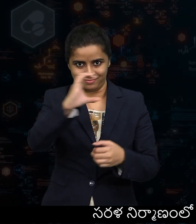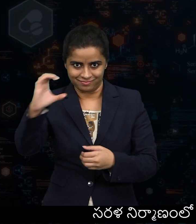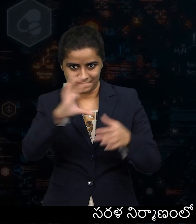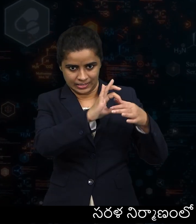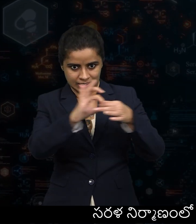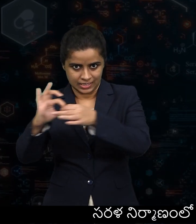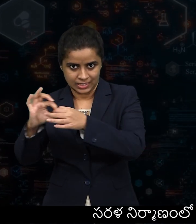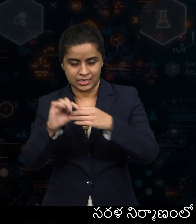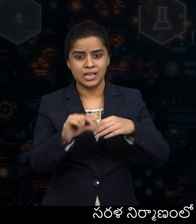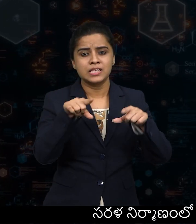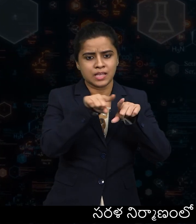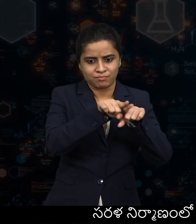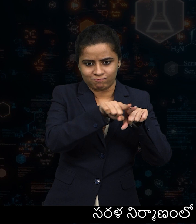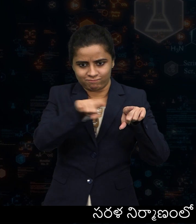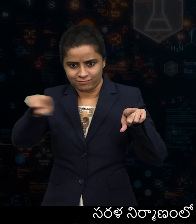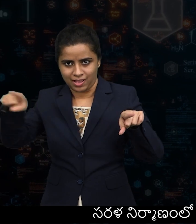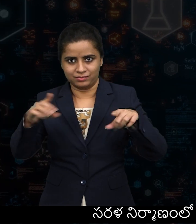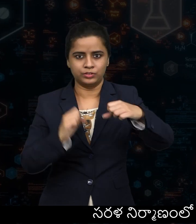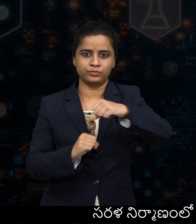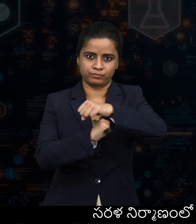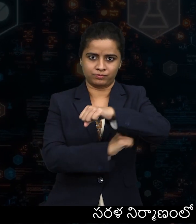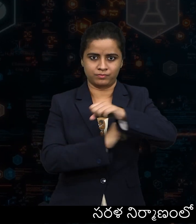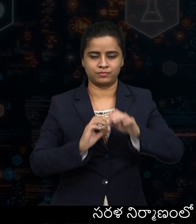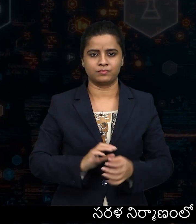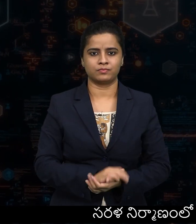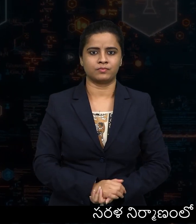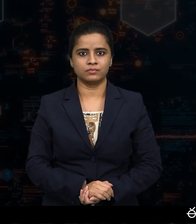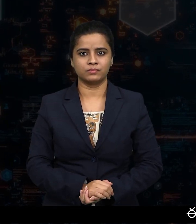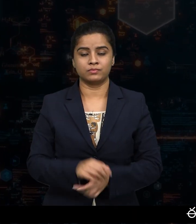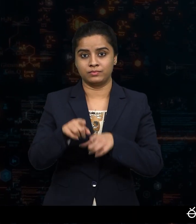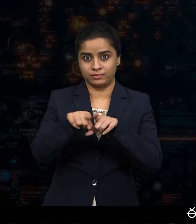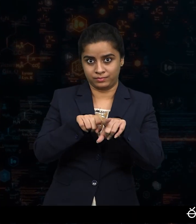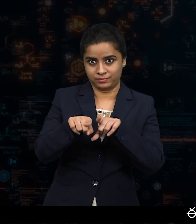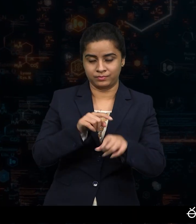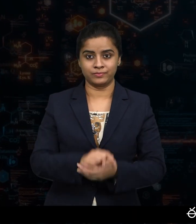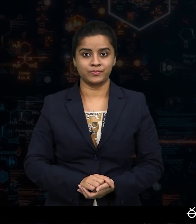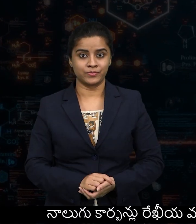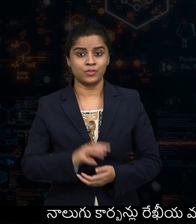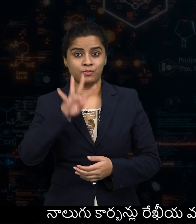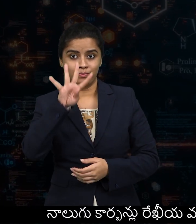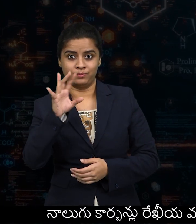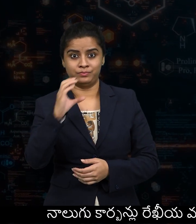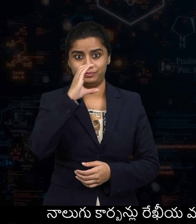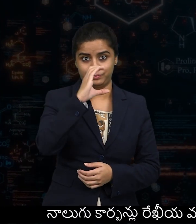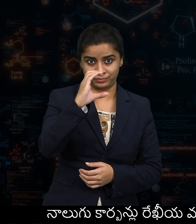నిర్మాణంలో ఉన్నట్లు మీరు గమనించవచ్చు. ఈ ఉదాహరణలో 4